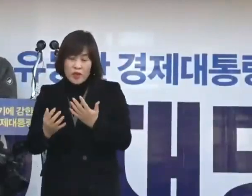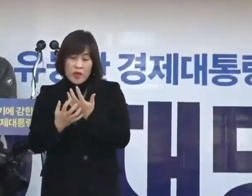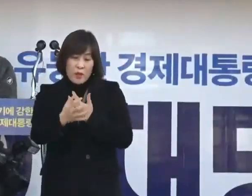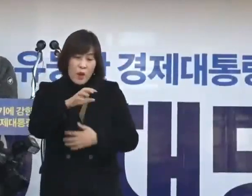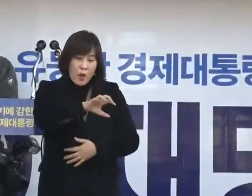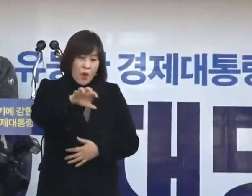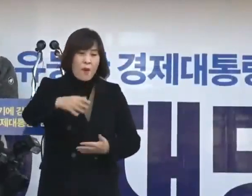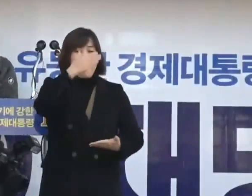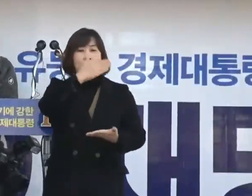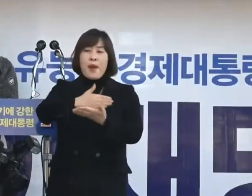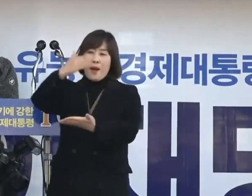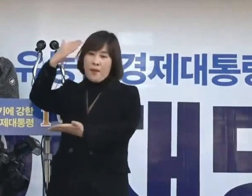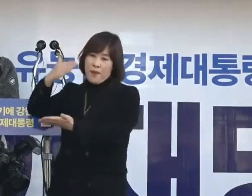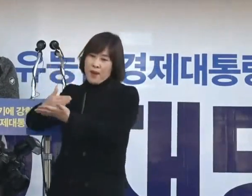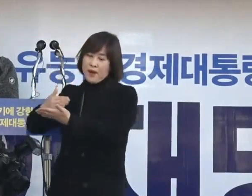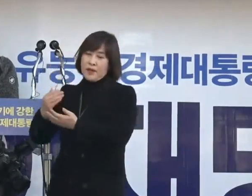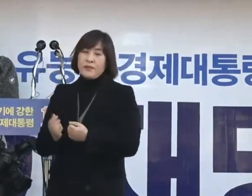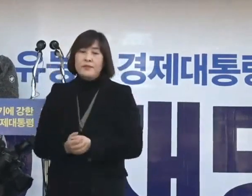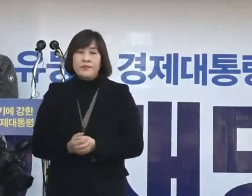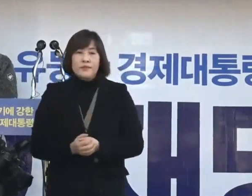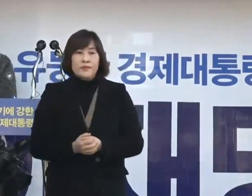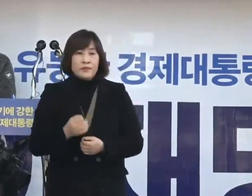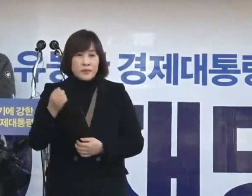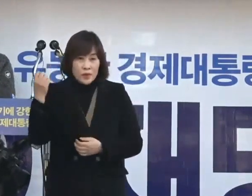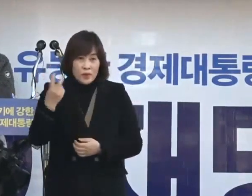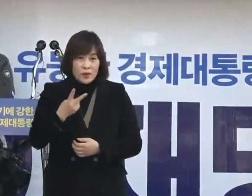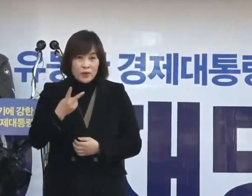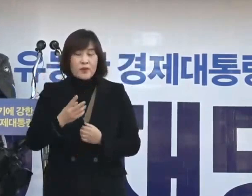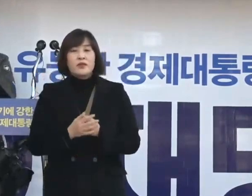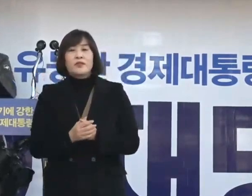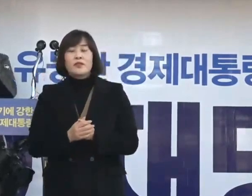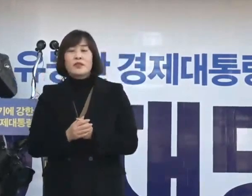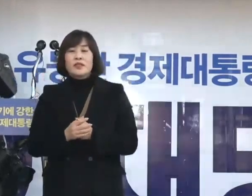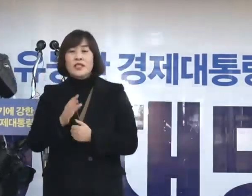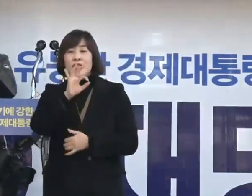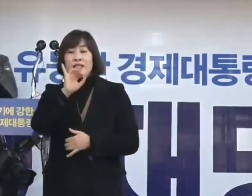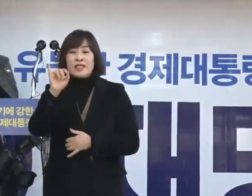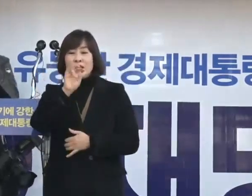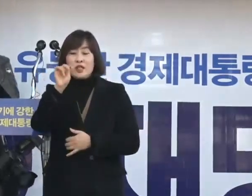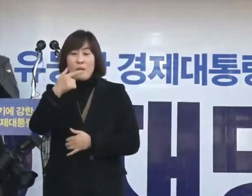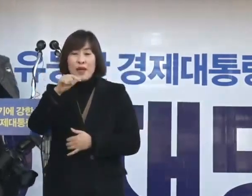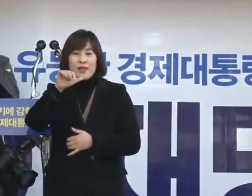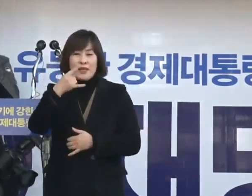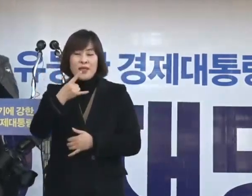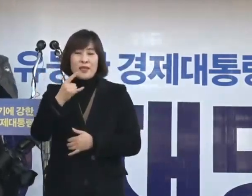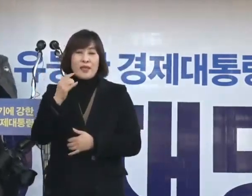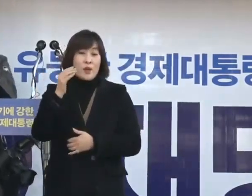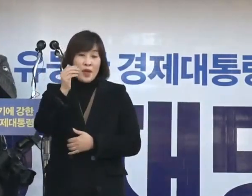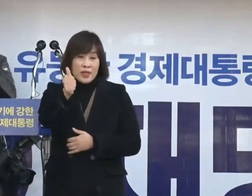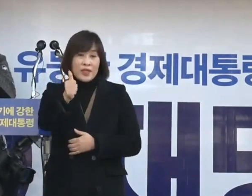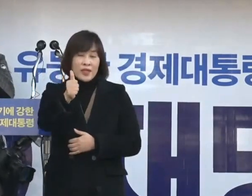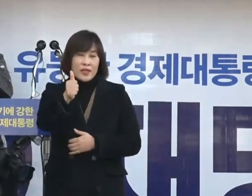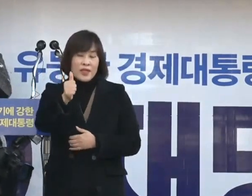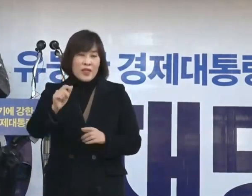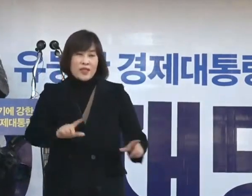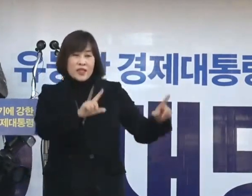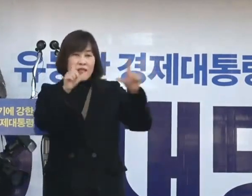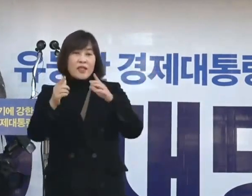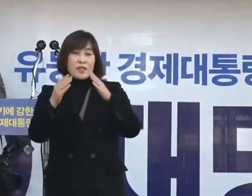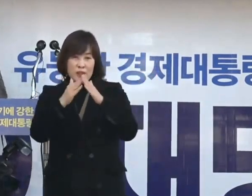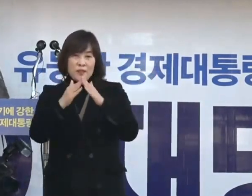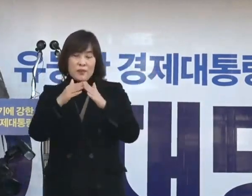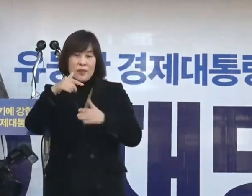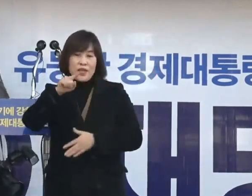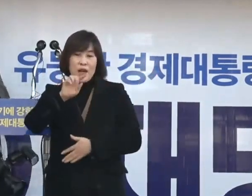집회시설을 폐쇄했습니다. 그리고 이만희 총회장이 거주하는 아방궁 가평으로